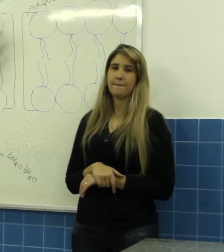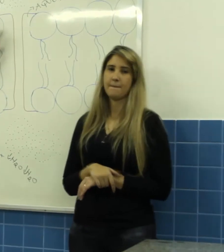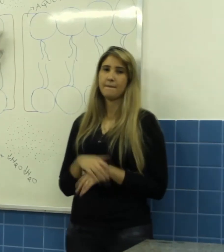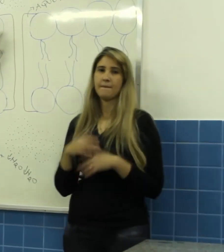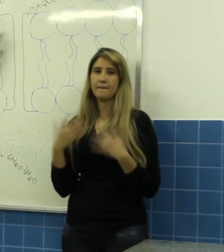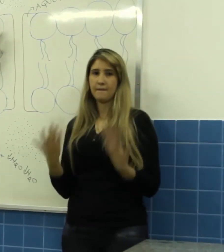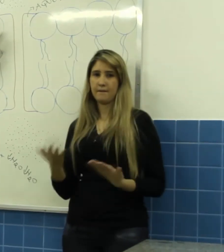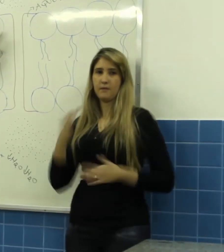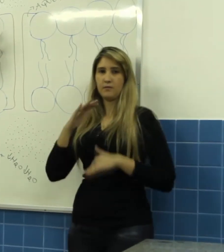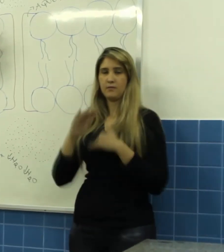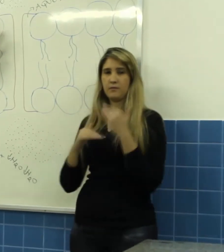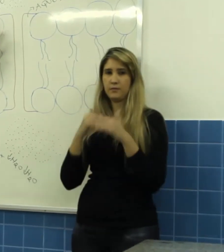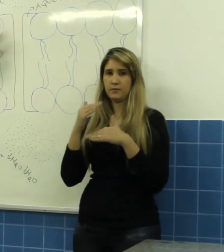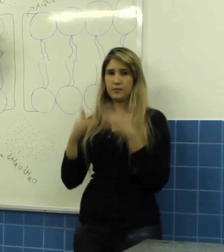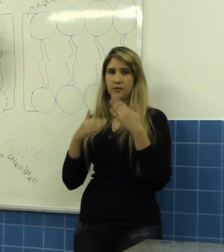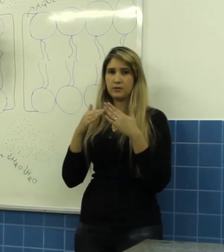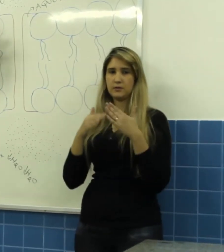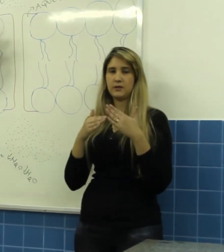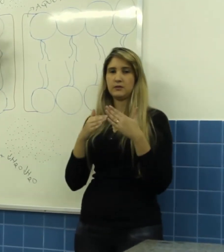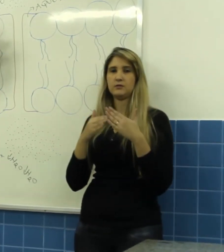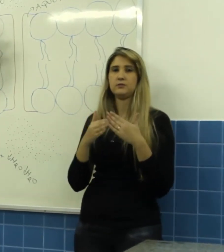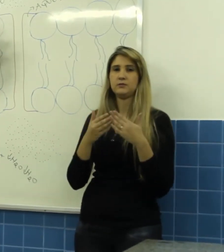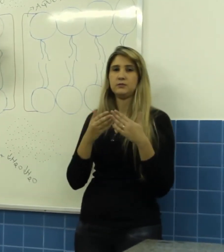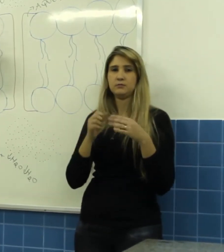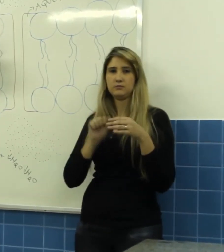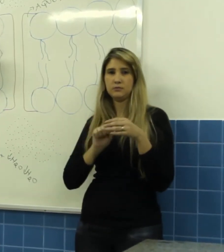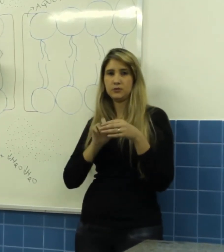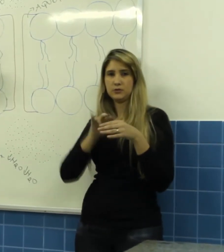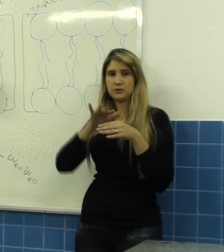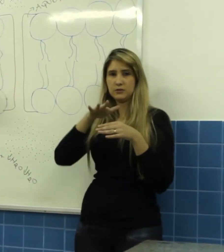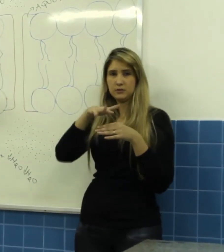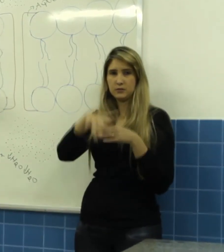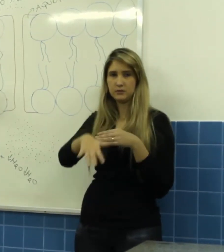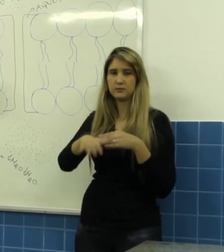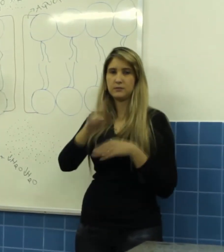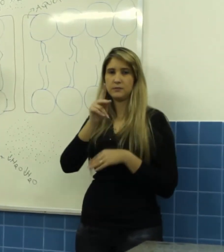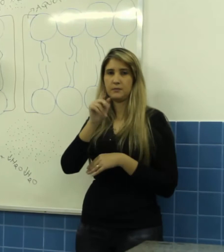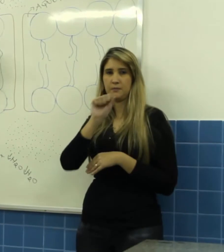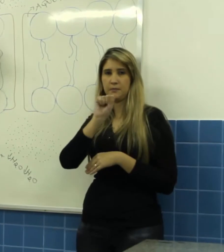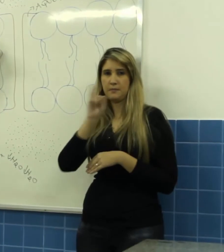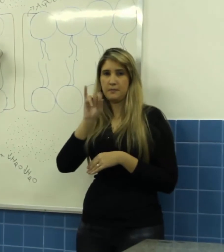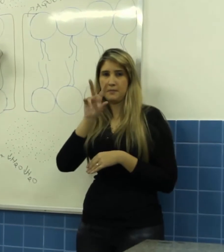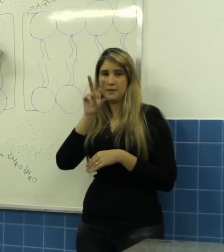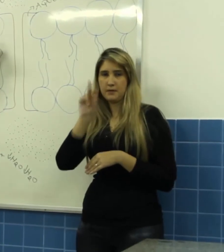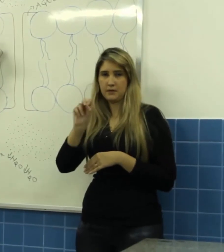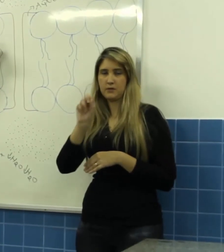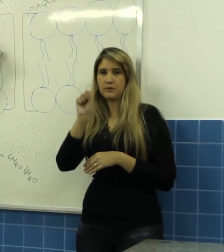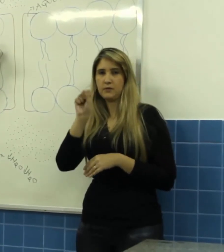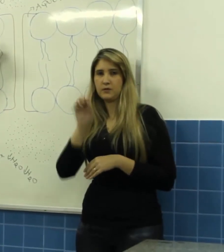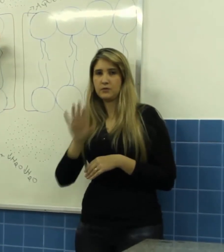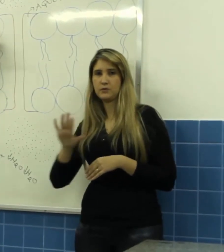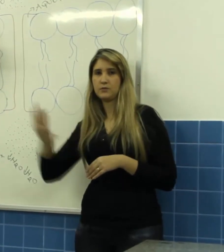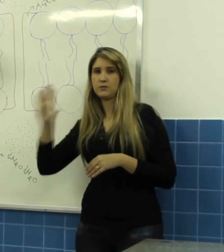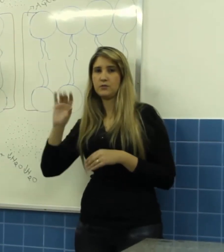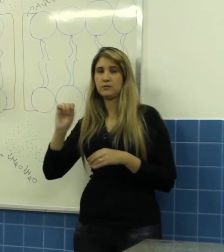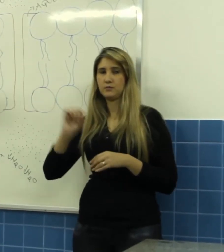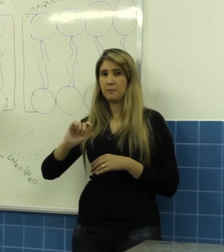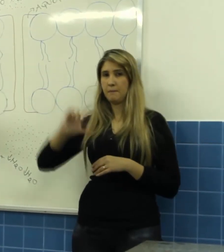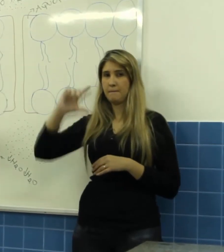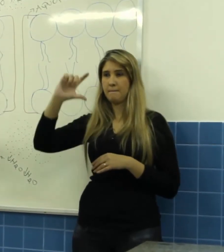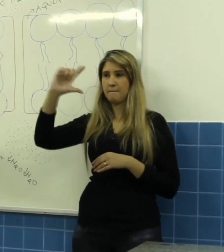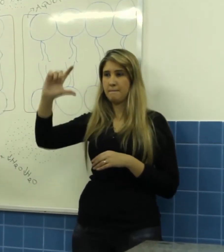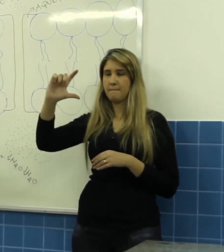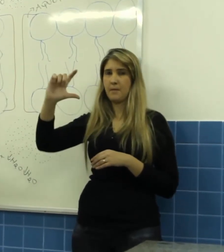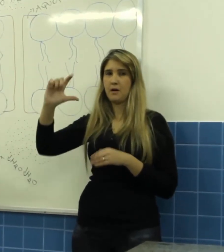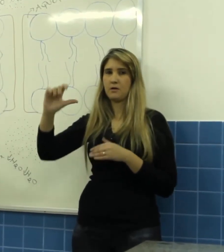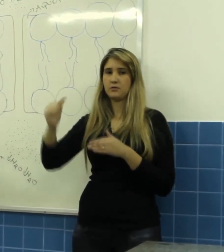considerando um processo de transporte passivo, a substância sai de onde está mais concentrada para onde